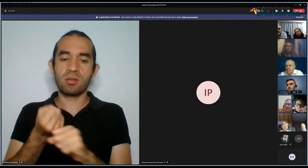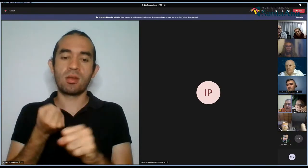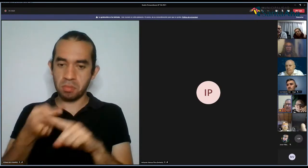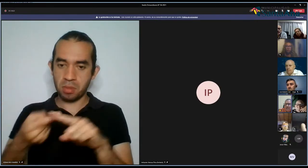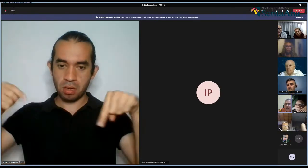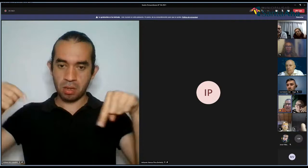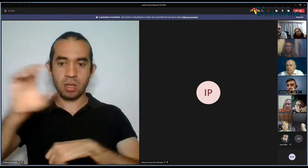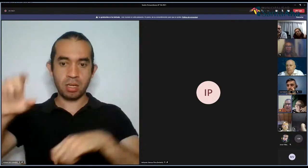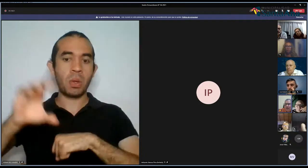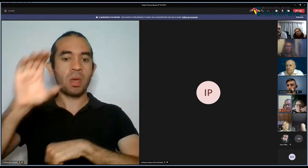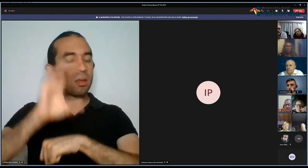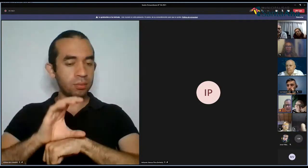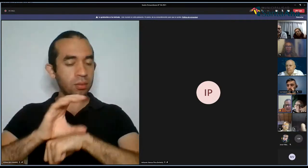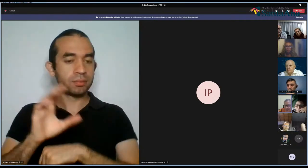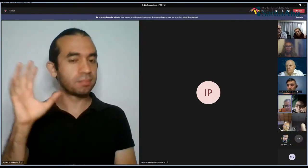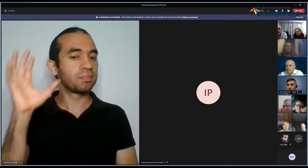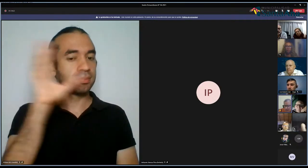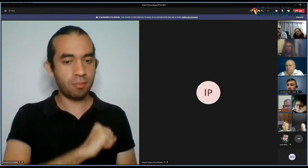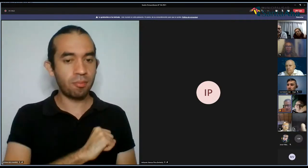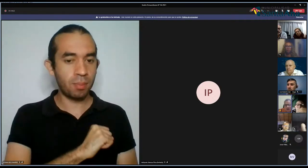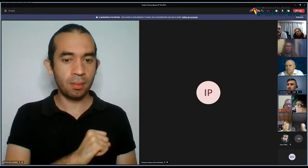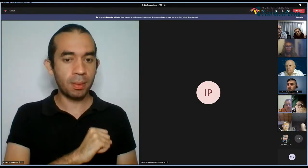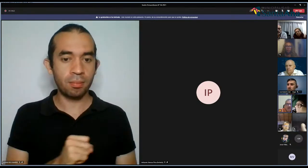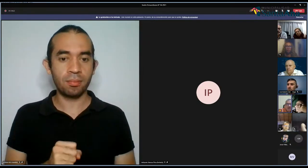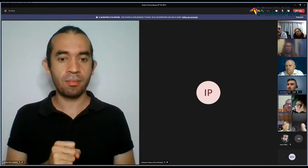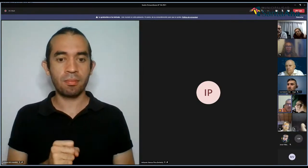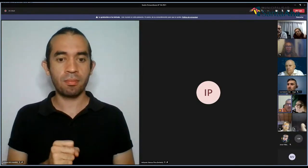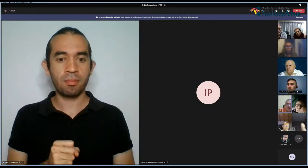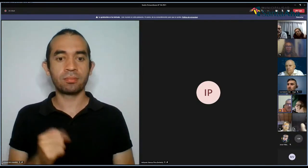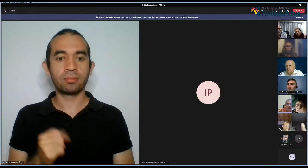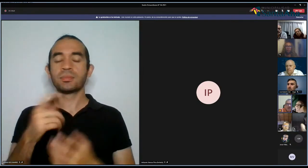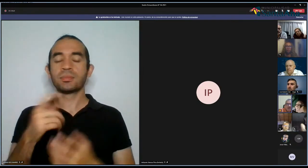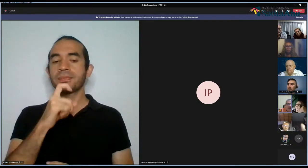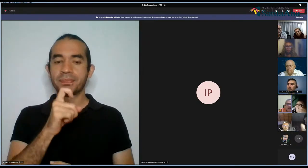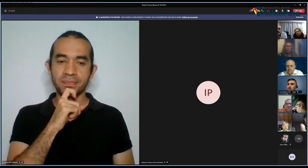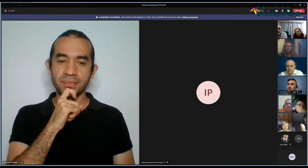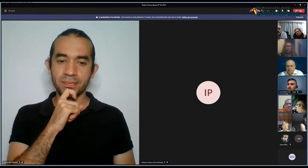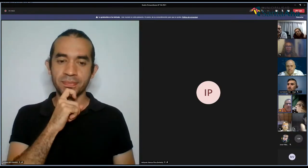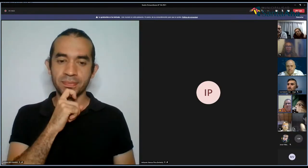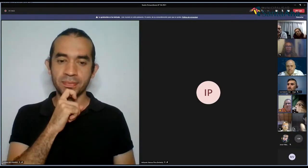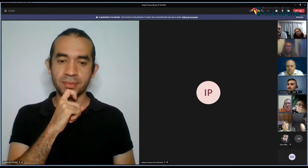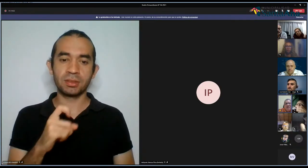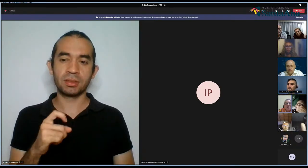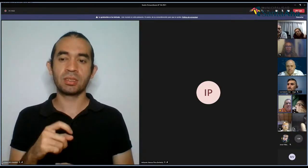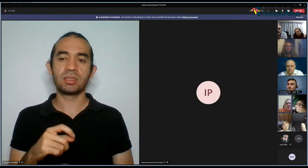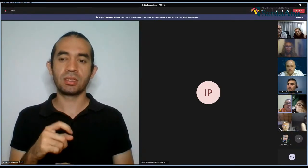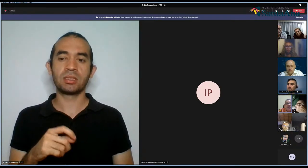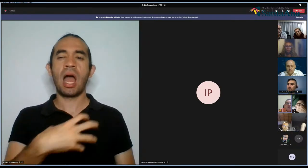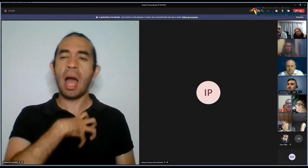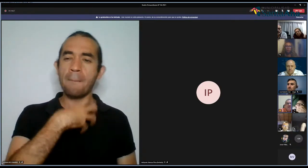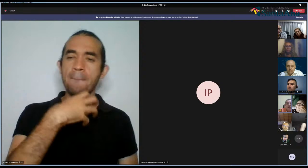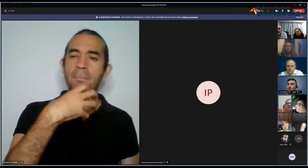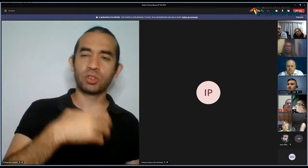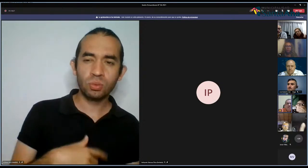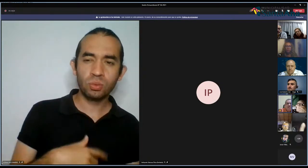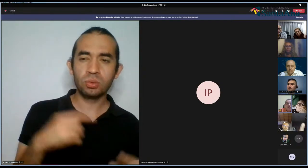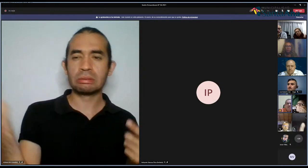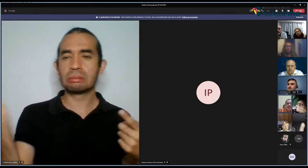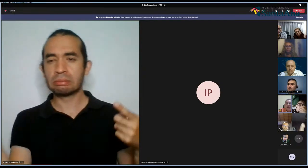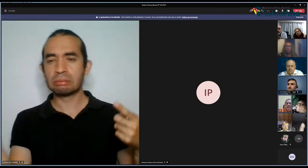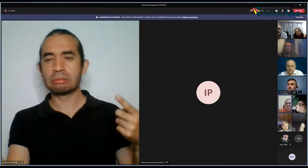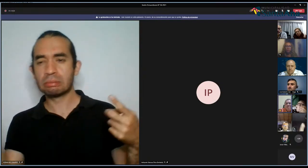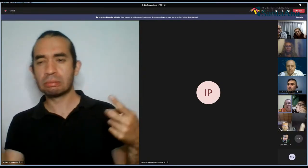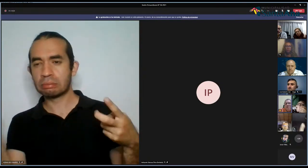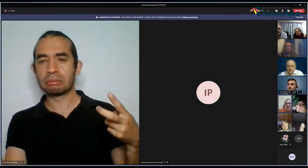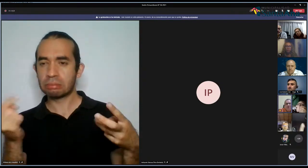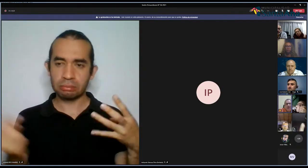se dan cuentas que lo que cuesta tener que enfrentar apelaciones y demás finalmente